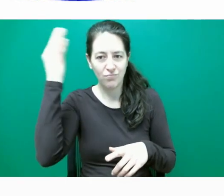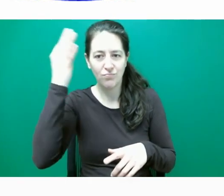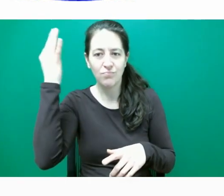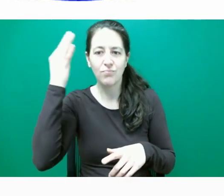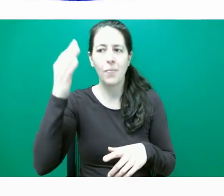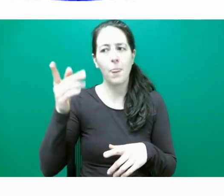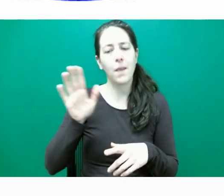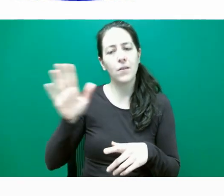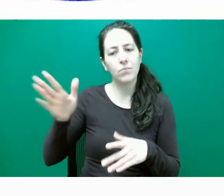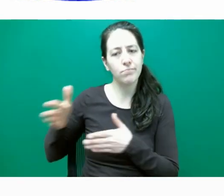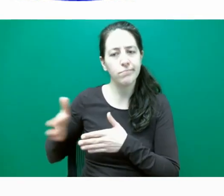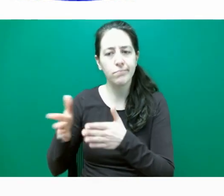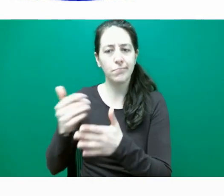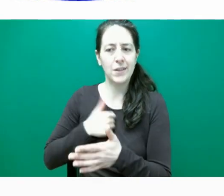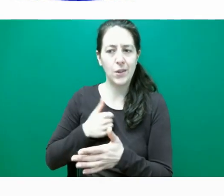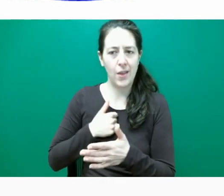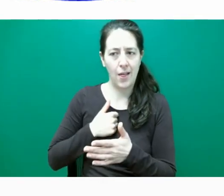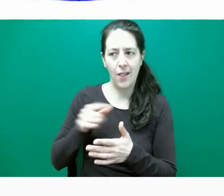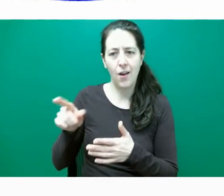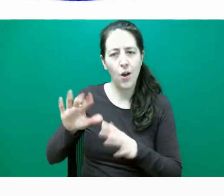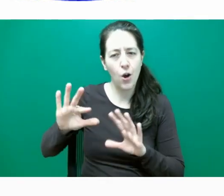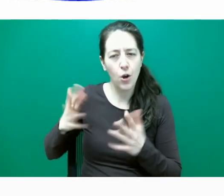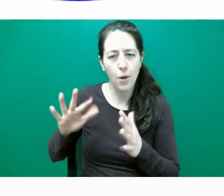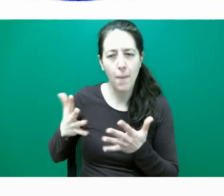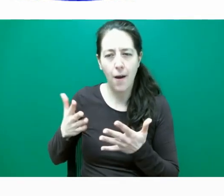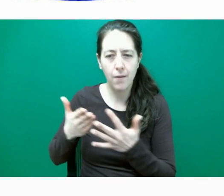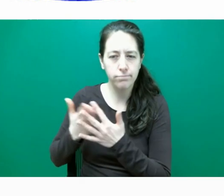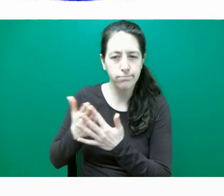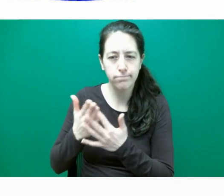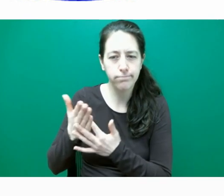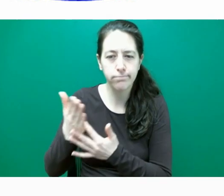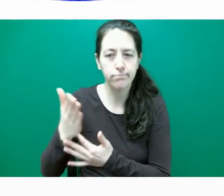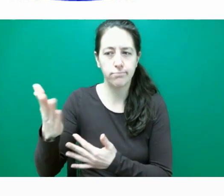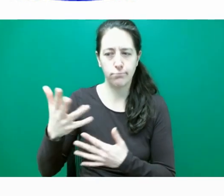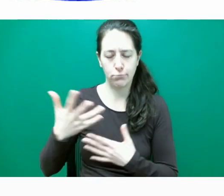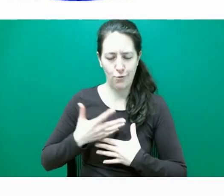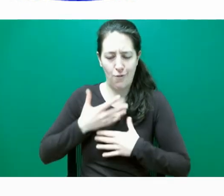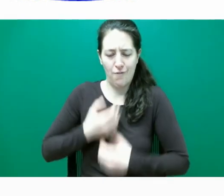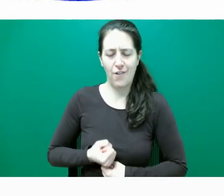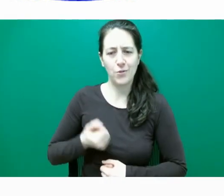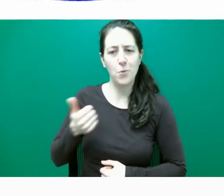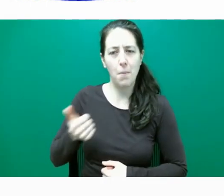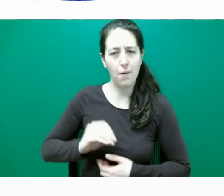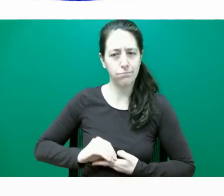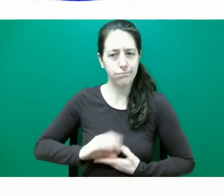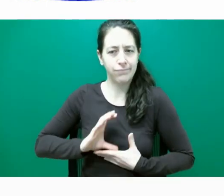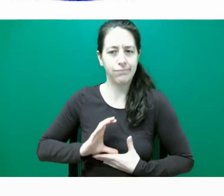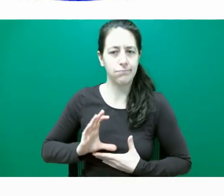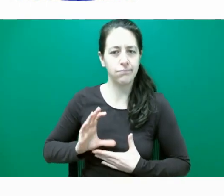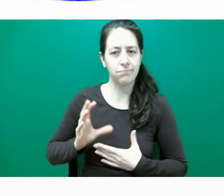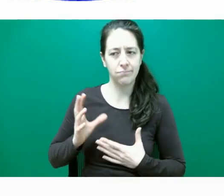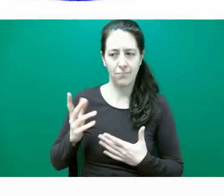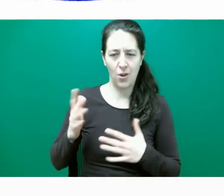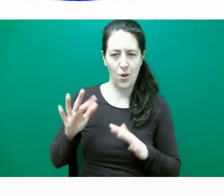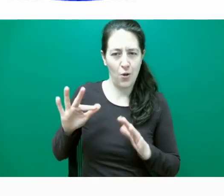quelle façon est-ce qu'il a pu au fil du temps consolider une confiance en lui, une puissante estime